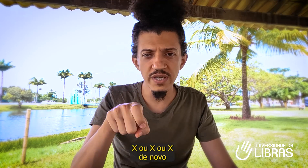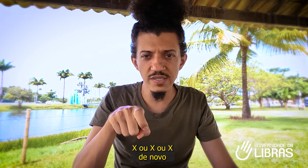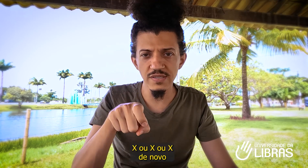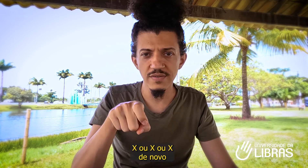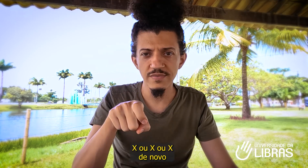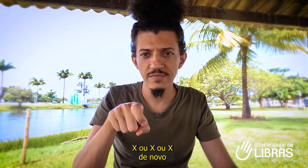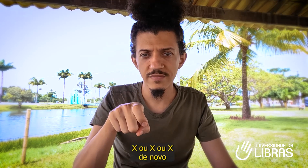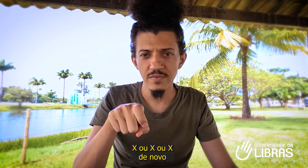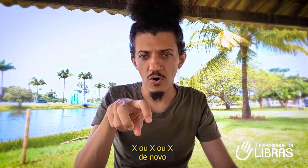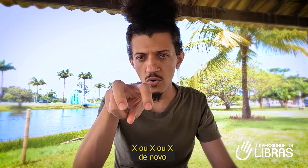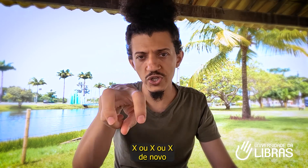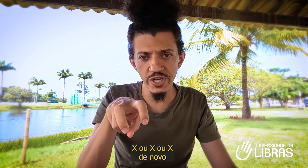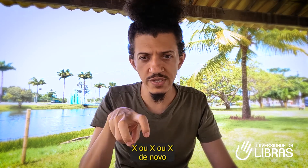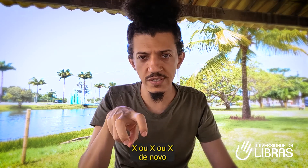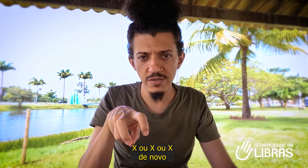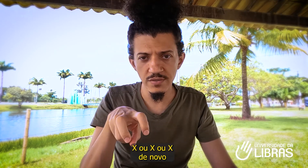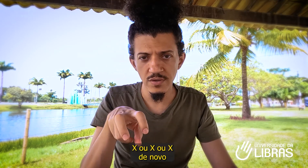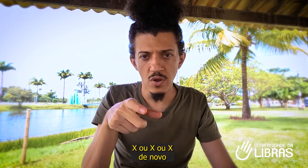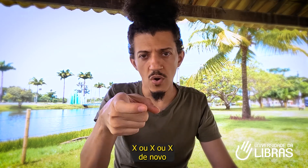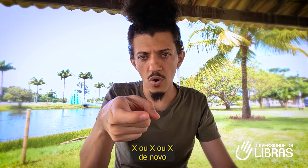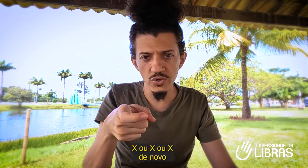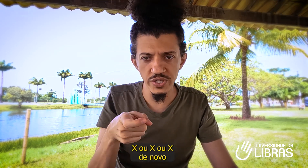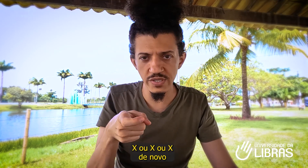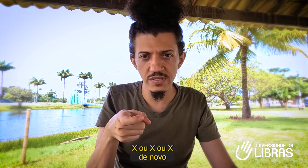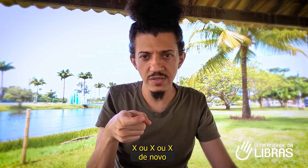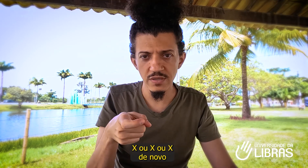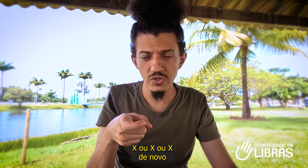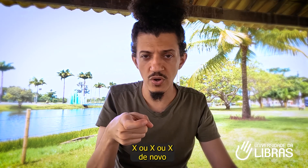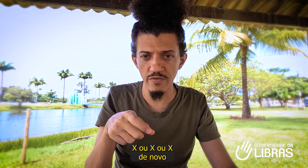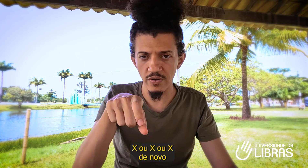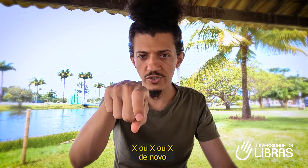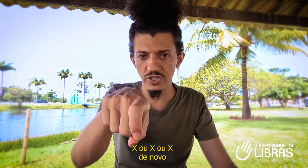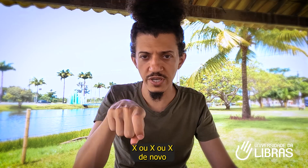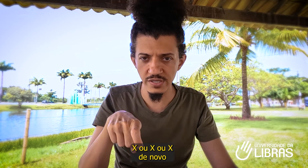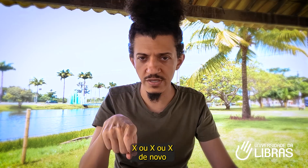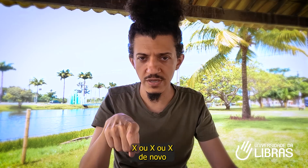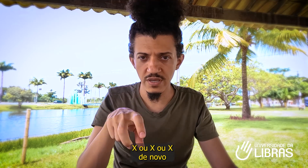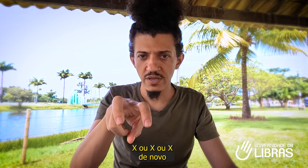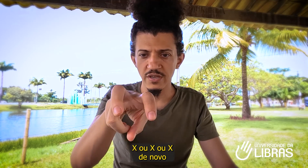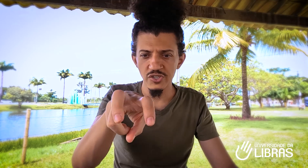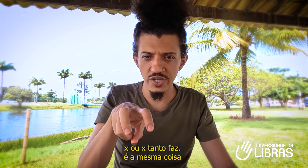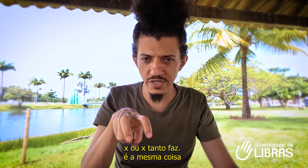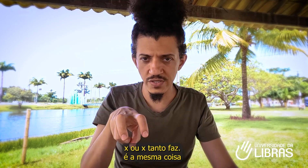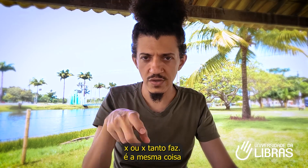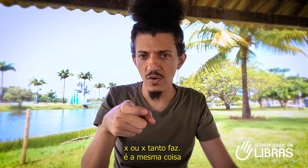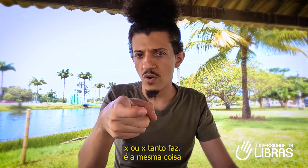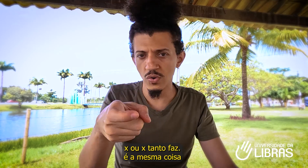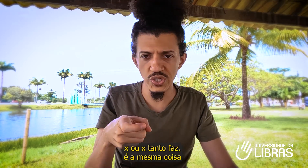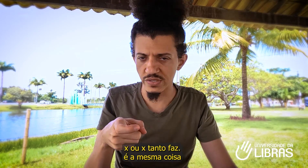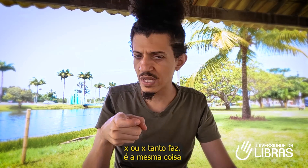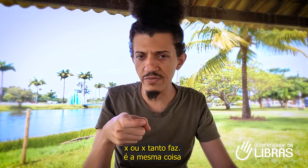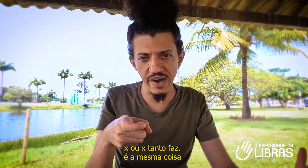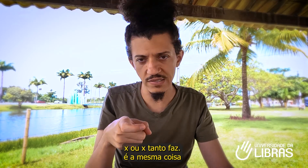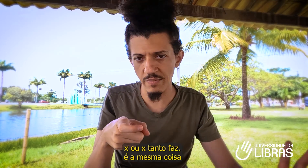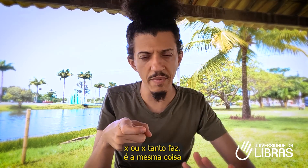X, ou X, ou X. De novo, ó. X, X, ou X. Tanto faz, a mesma